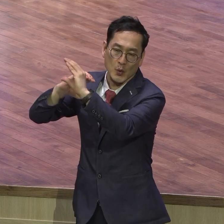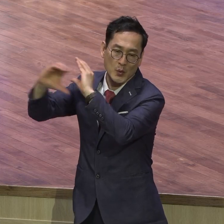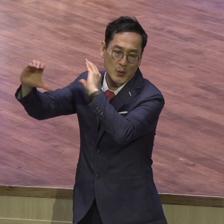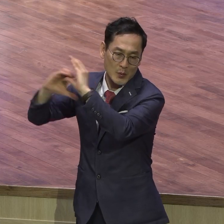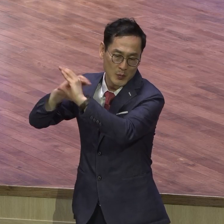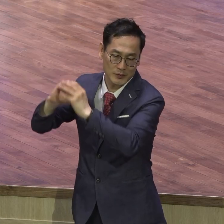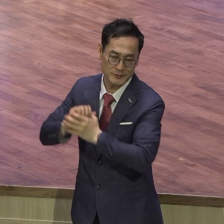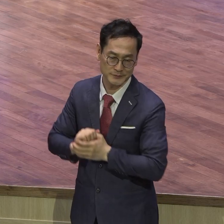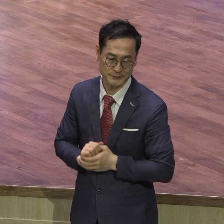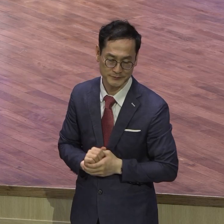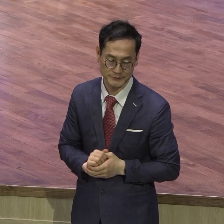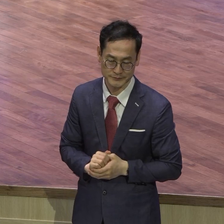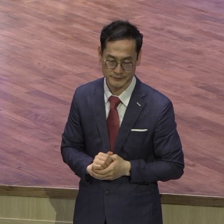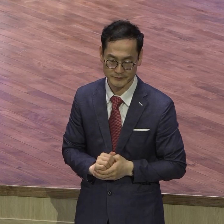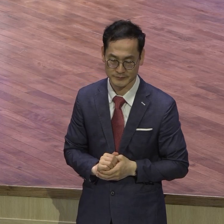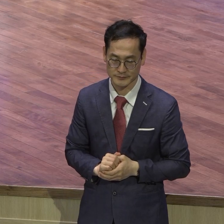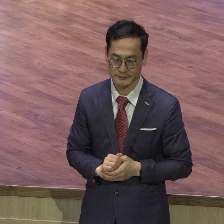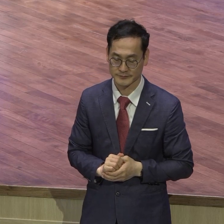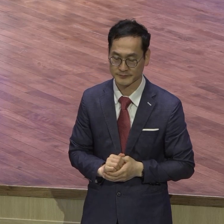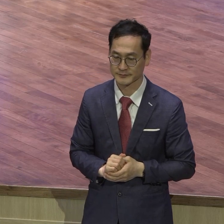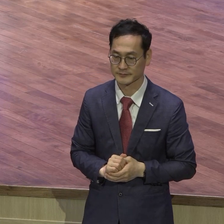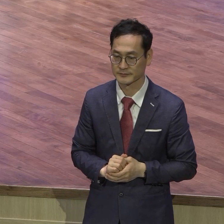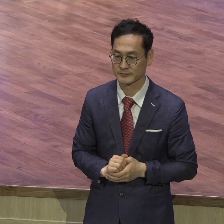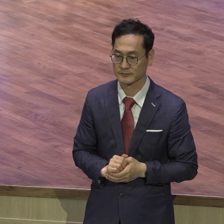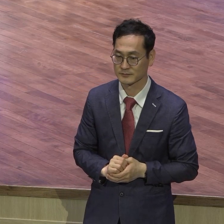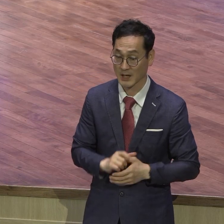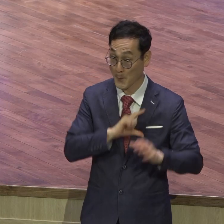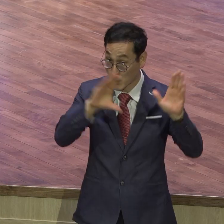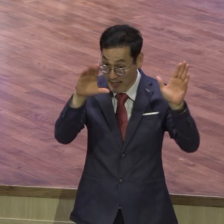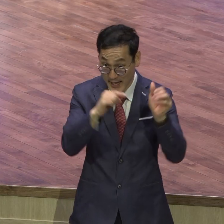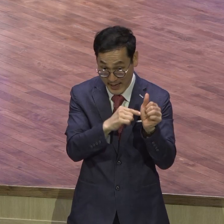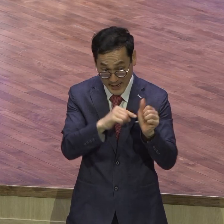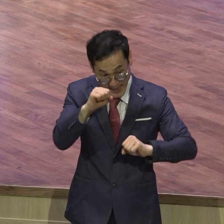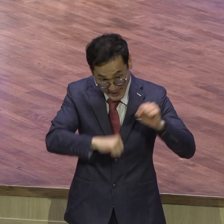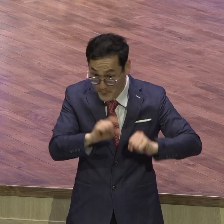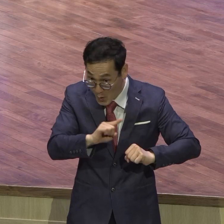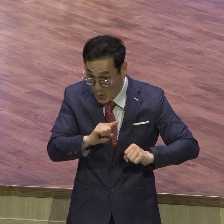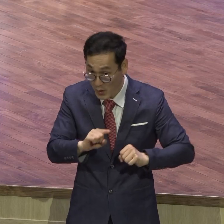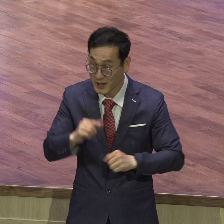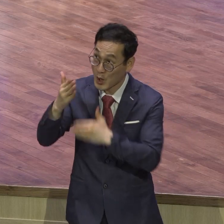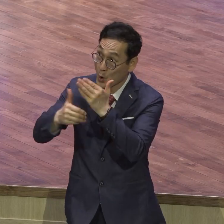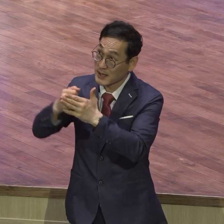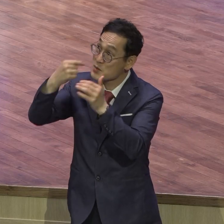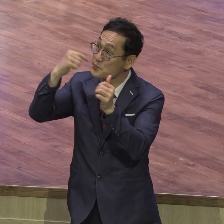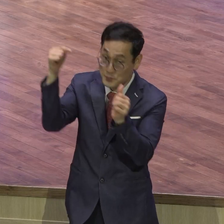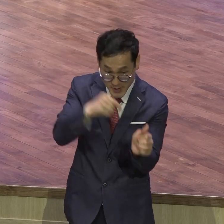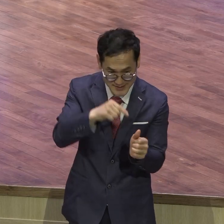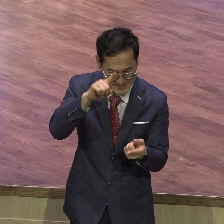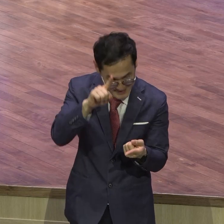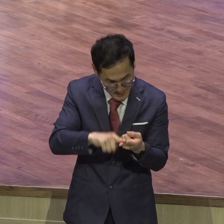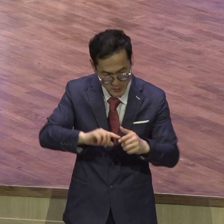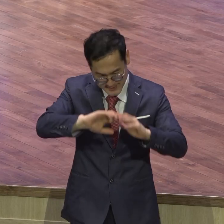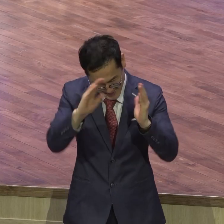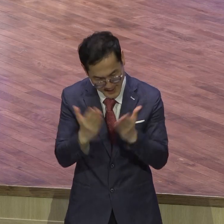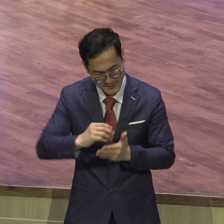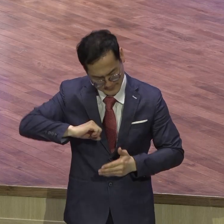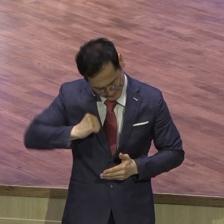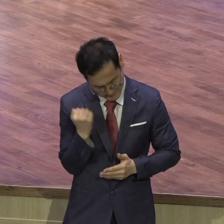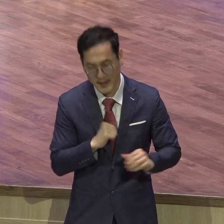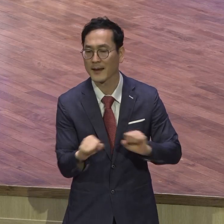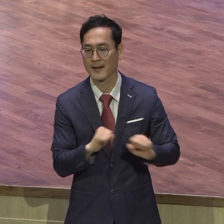하나님과 소통 모세가 그같이 행하되 곧 여호와께서 자기에게 명하신 대로 다 행하였더라